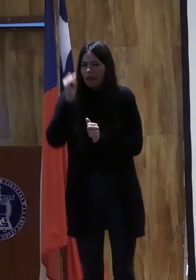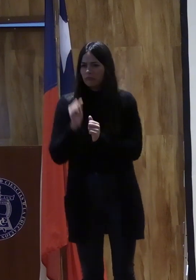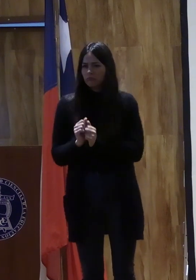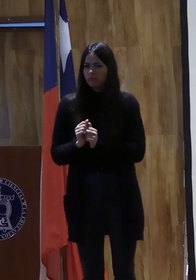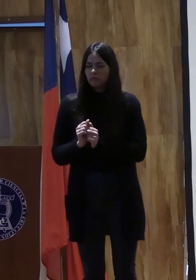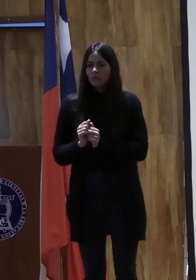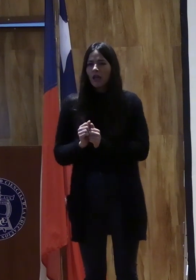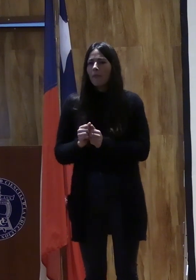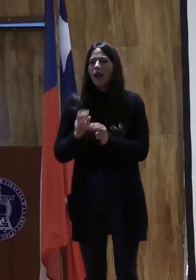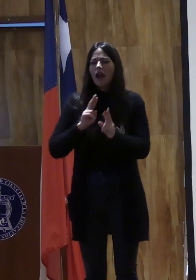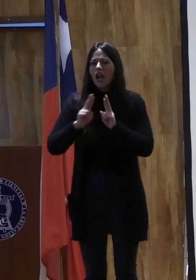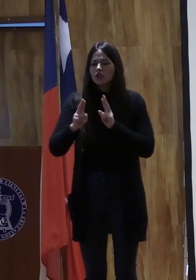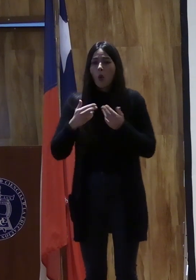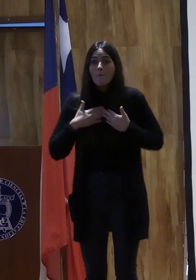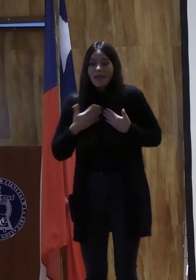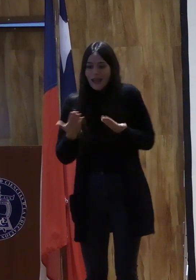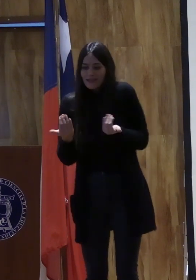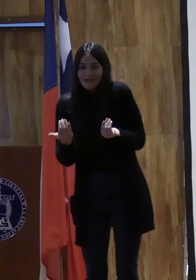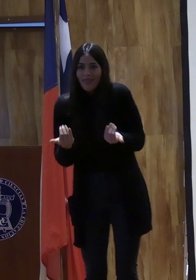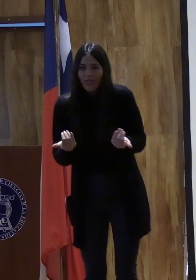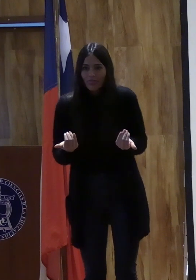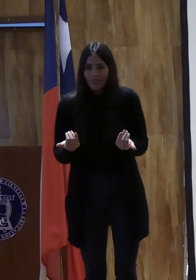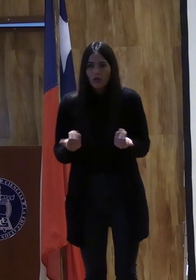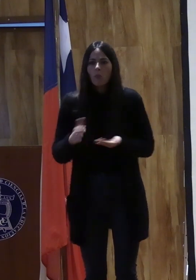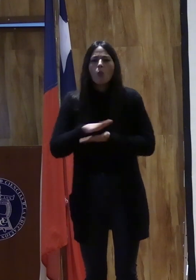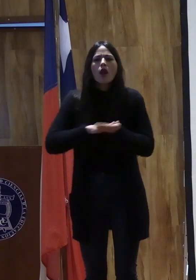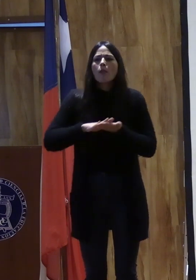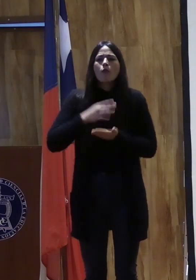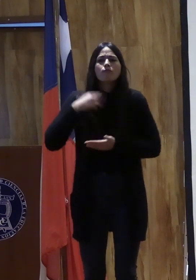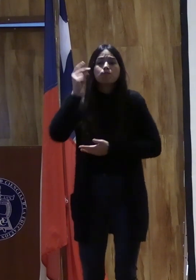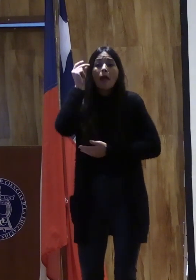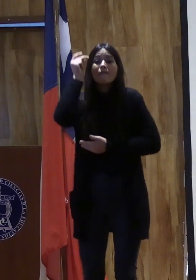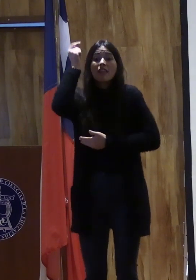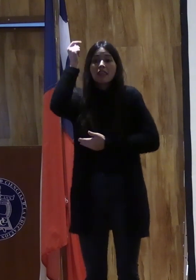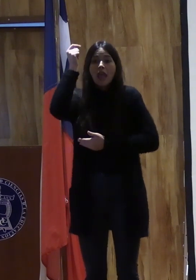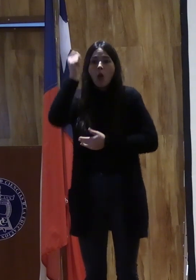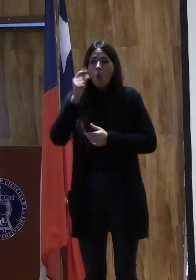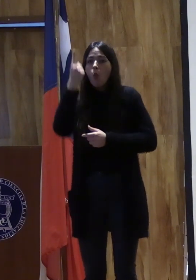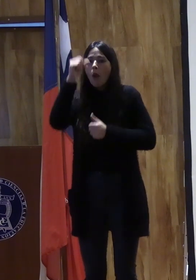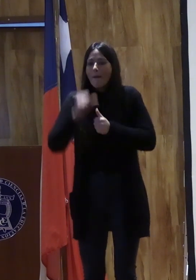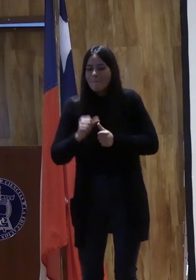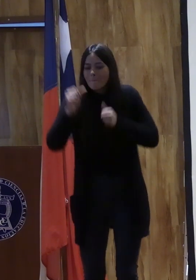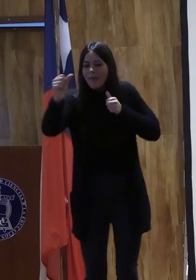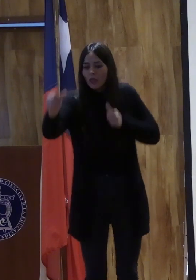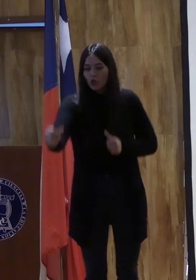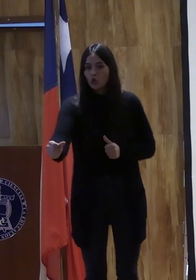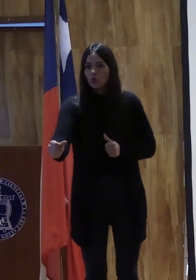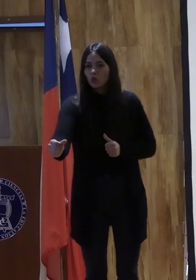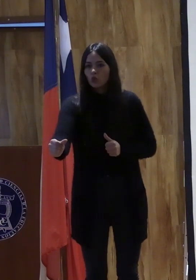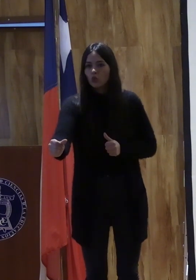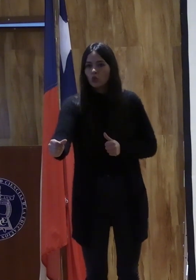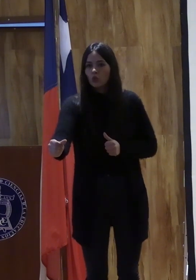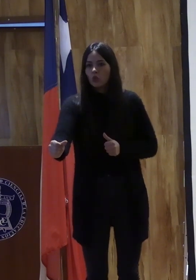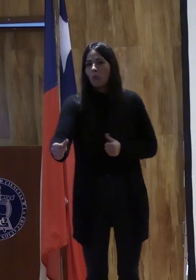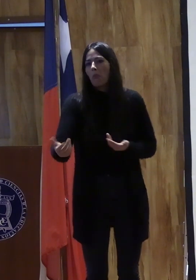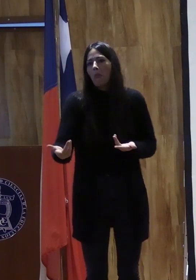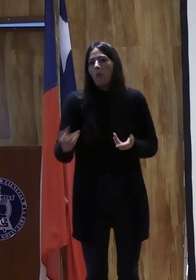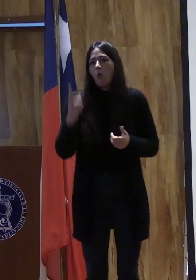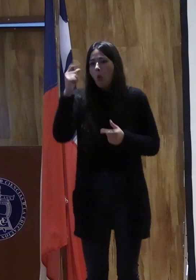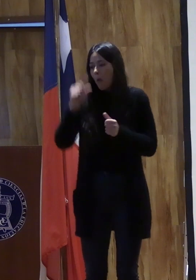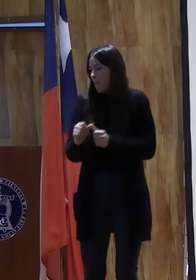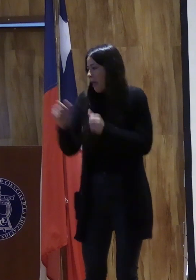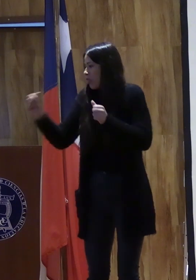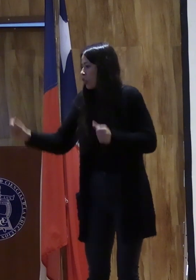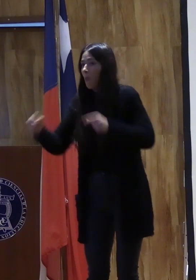con lo que uno necesita. Entonces nosotros inventamos el metro y que nos permite medir las dimensiones de esta pieza